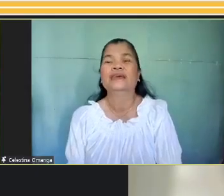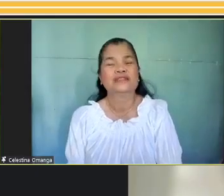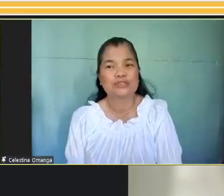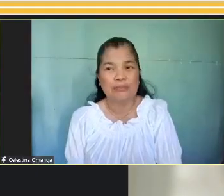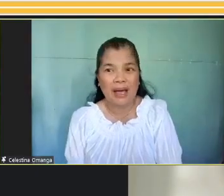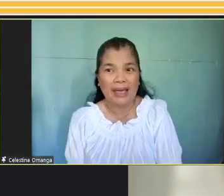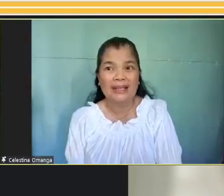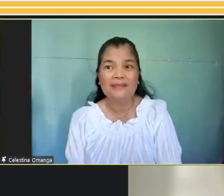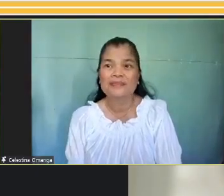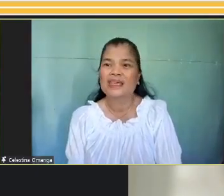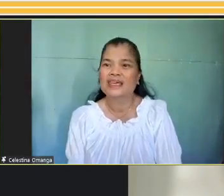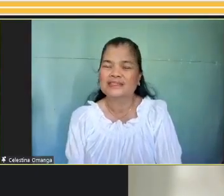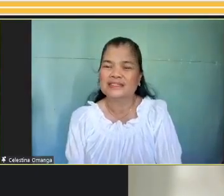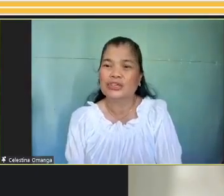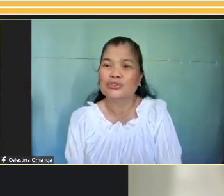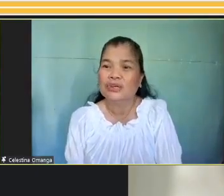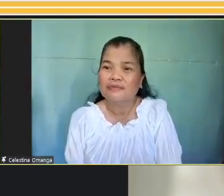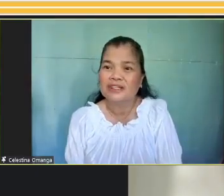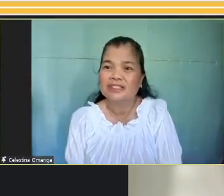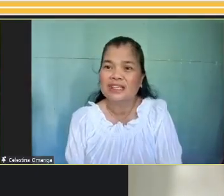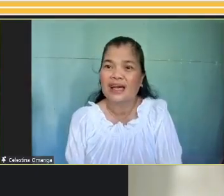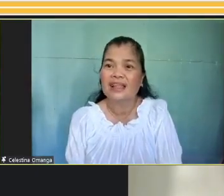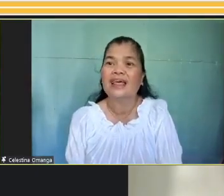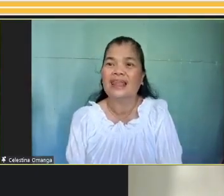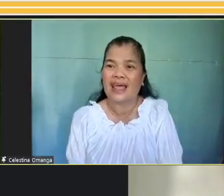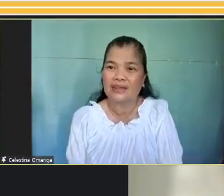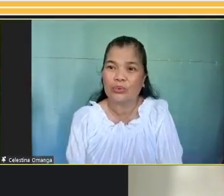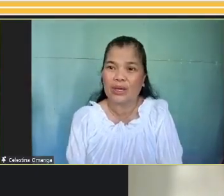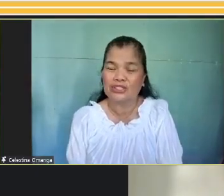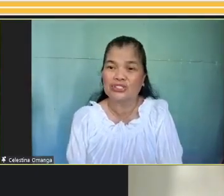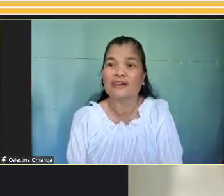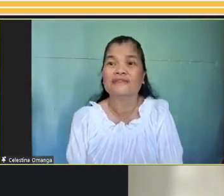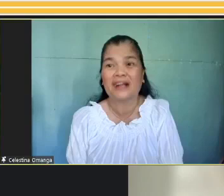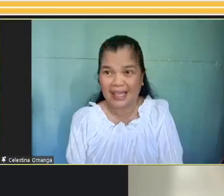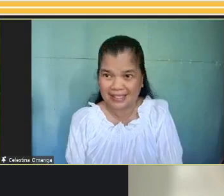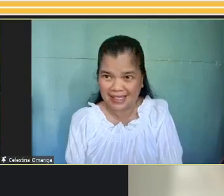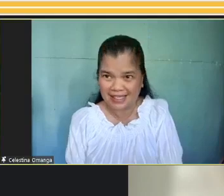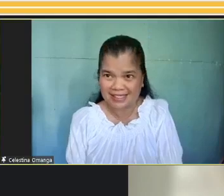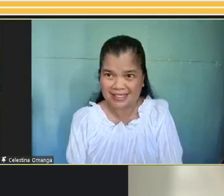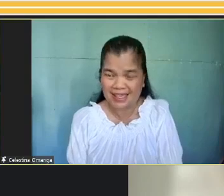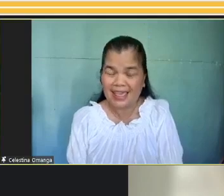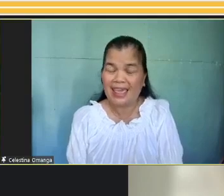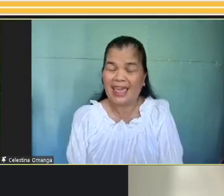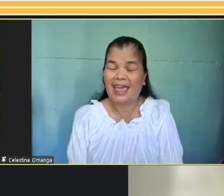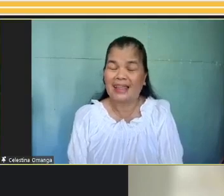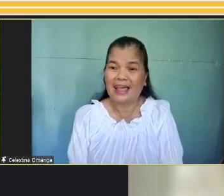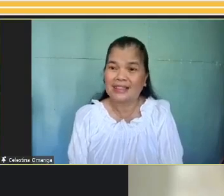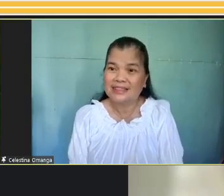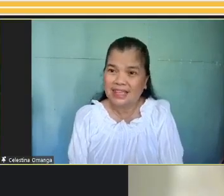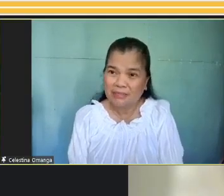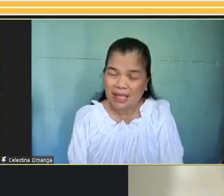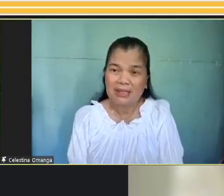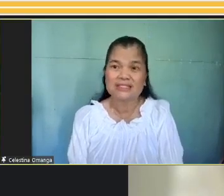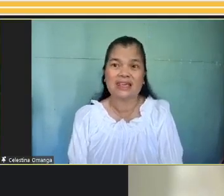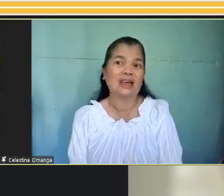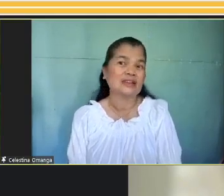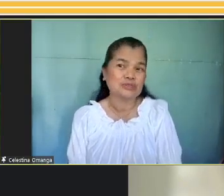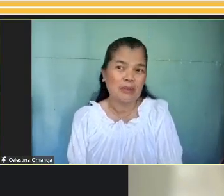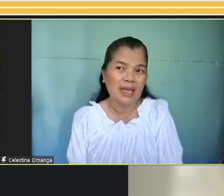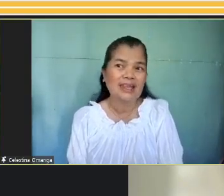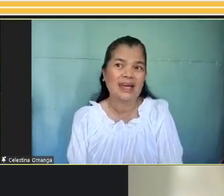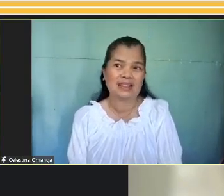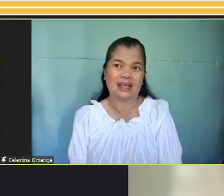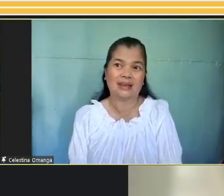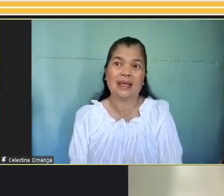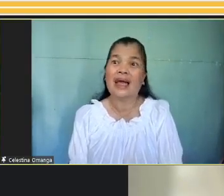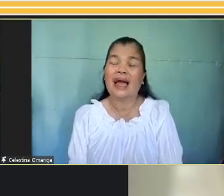na smile is the universal language of kindness. And at the same time kasi, yung